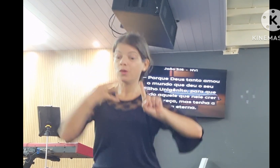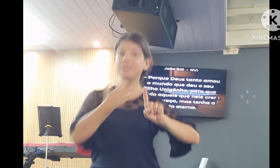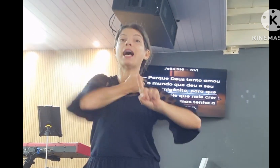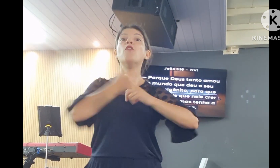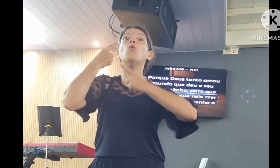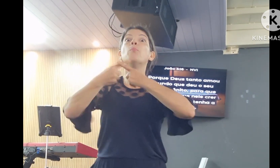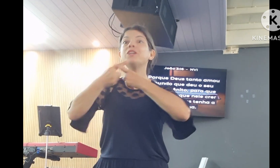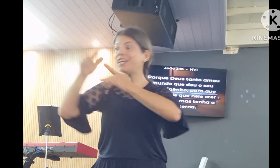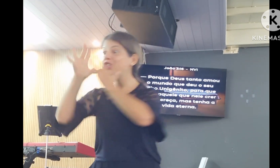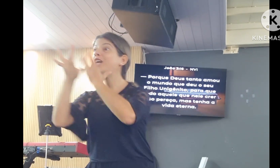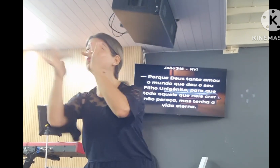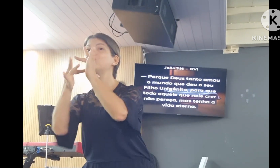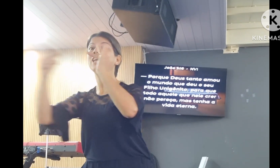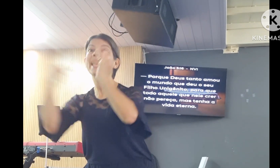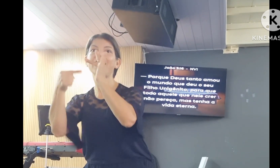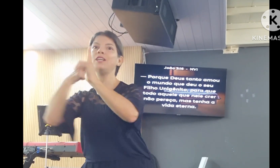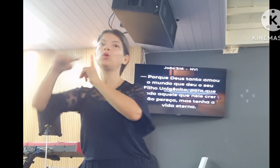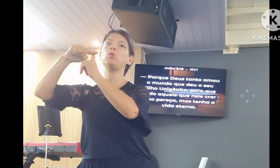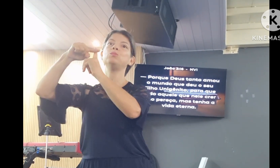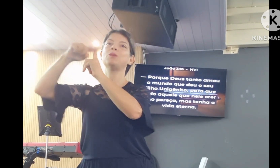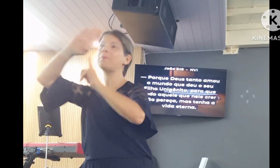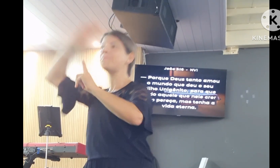está baseada na cruz.